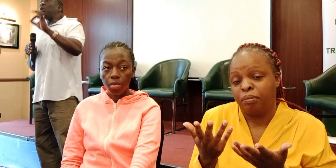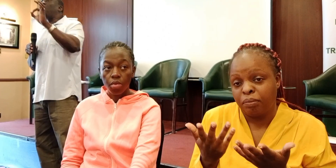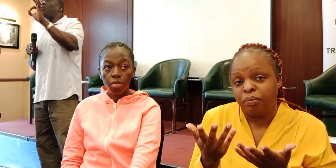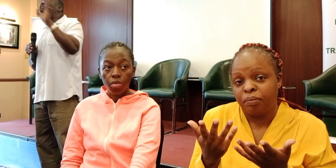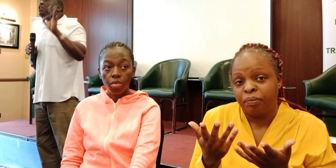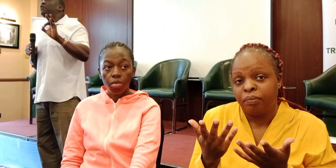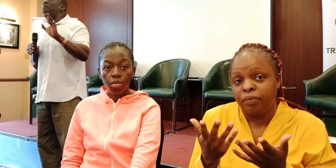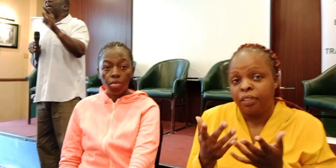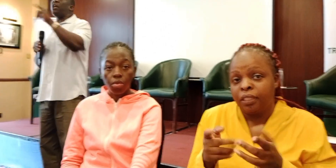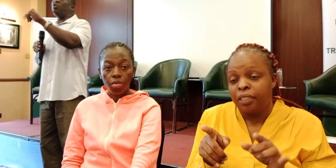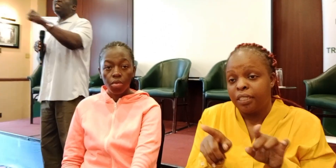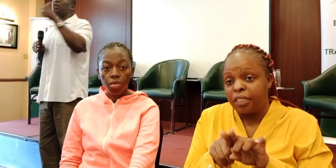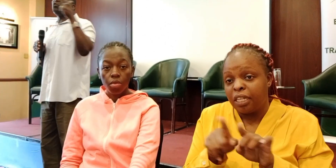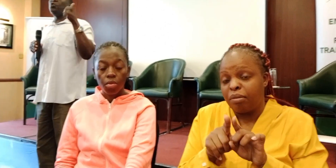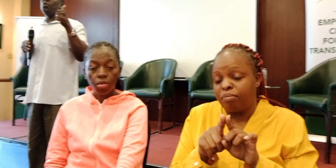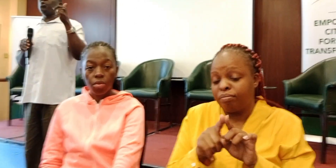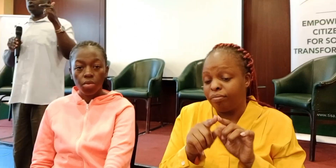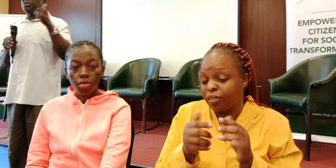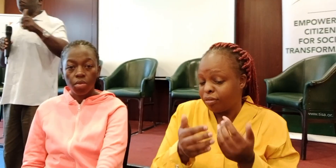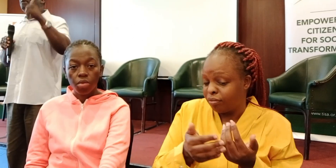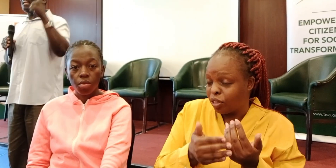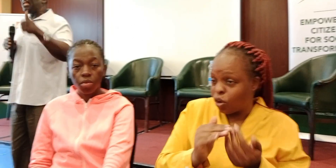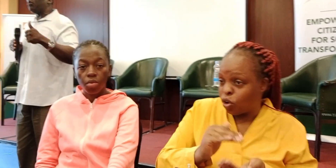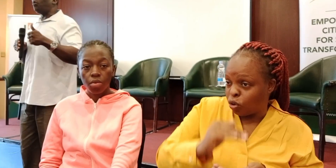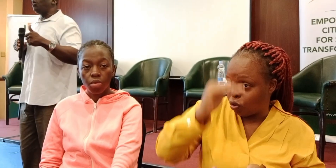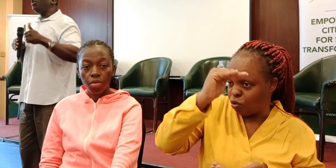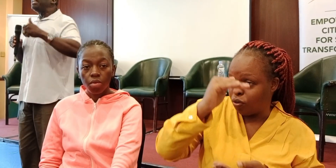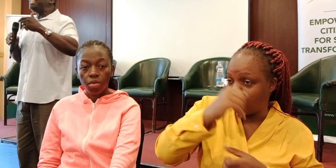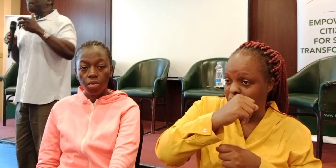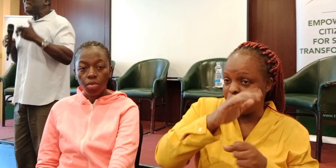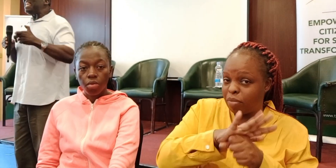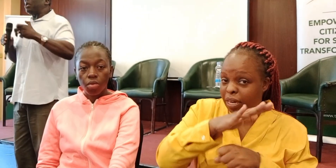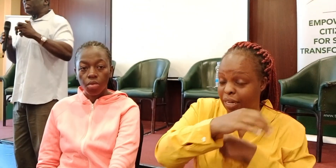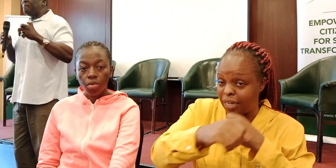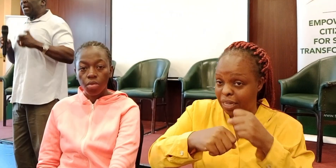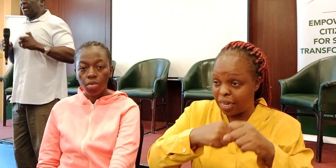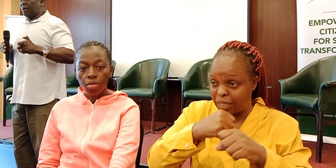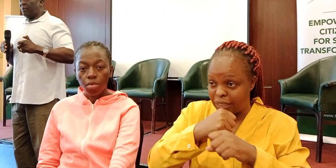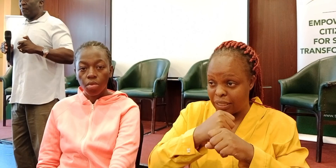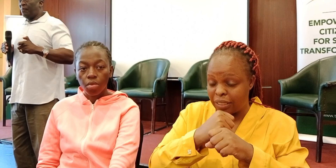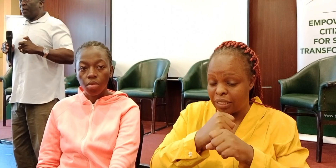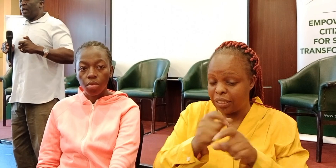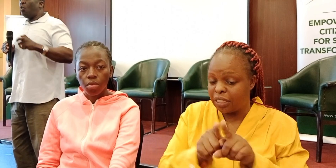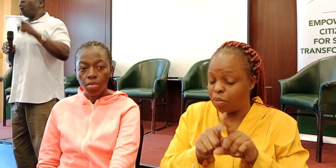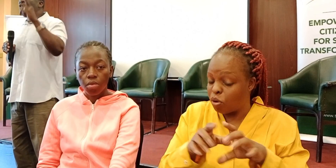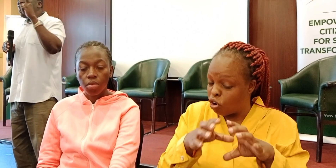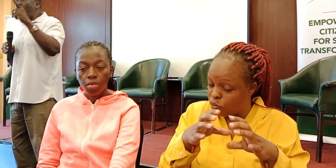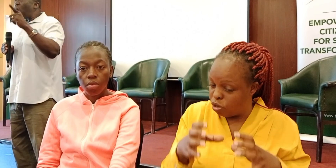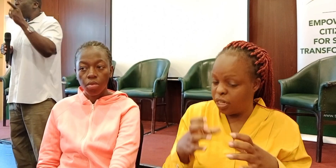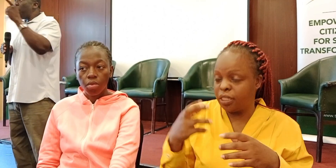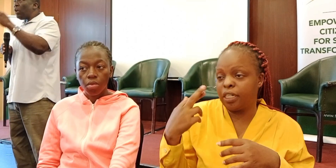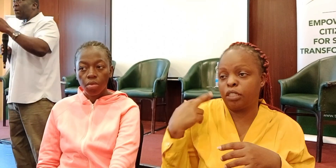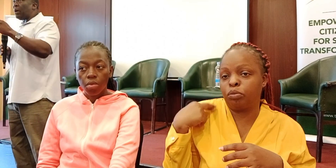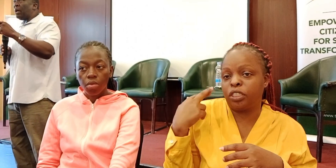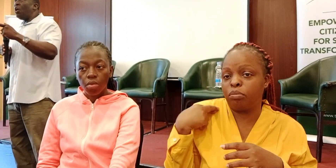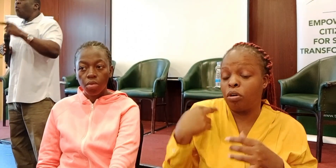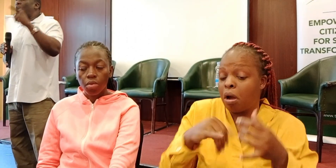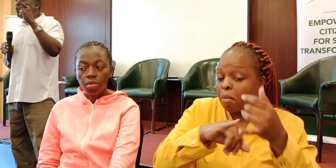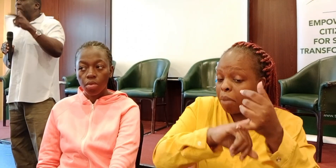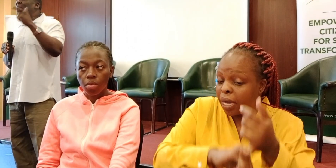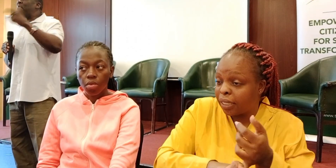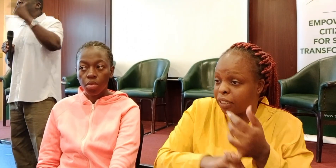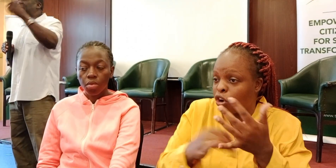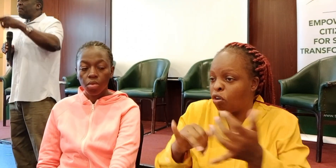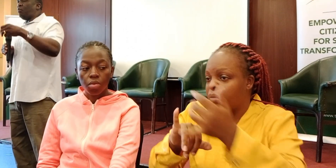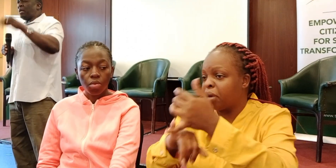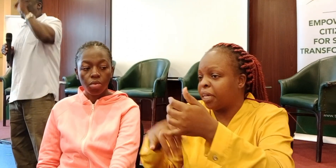Na tumegrow hivyo miaka yote tangu tukizaliwa mpaka leo, jamii ikiwajibika. Hujaoa, hujaolewa,